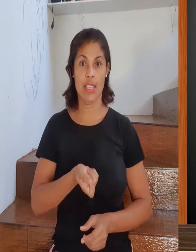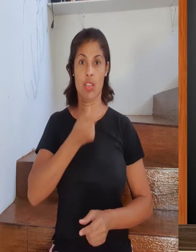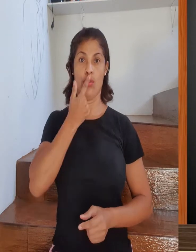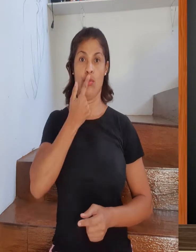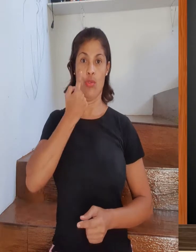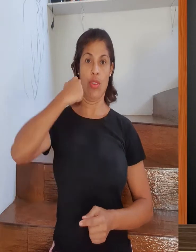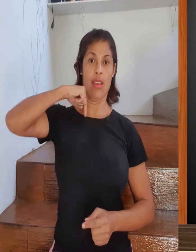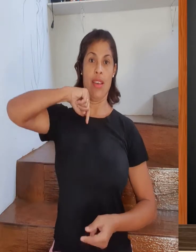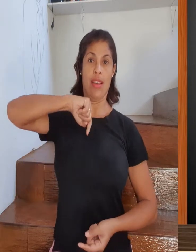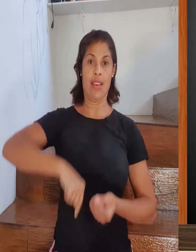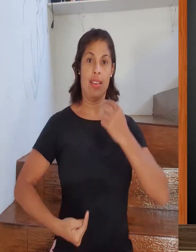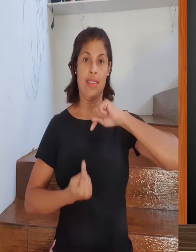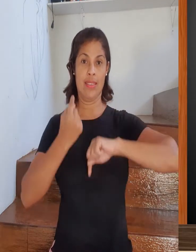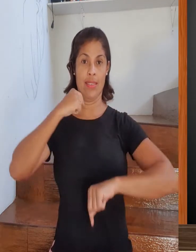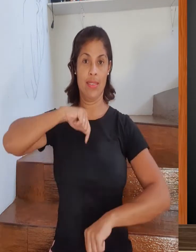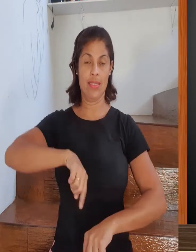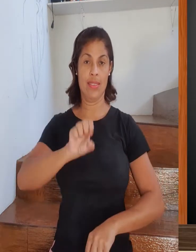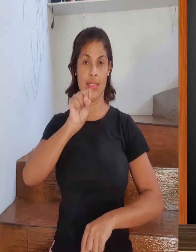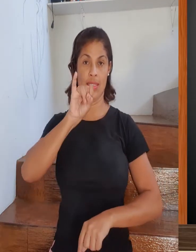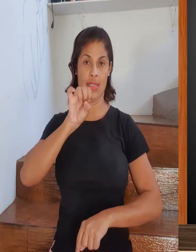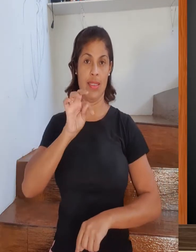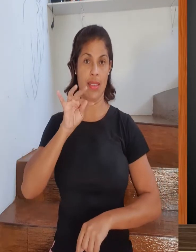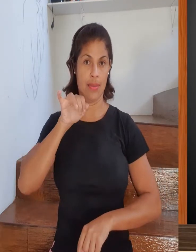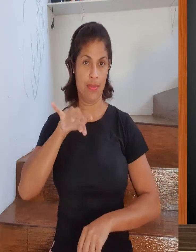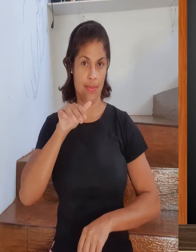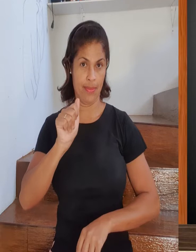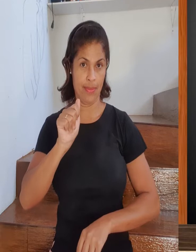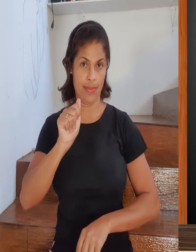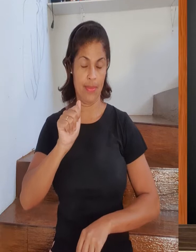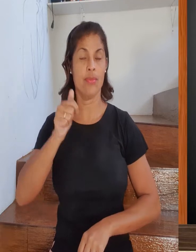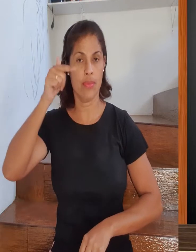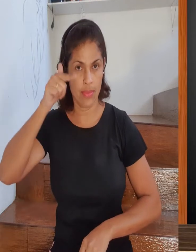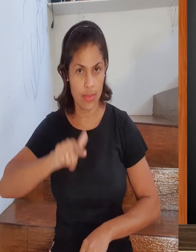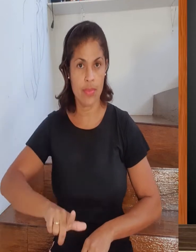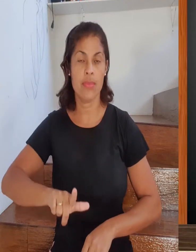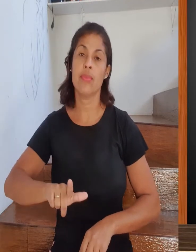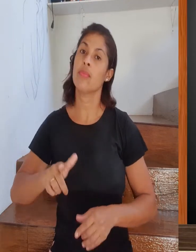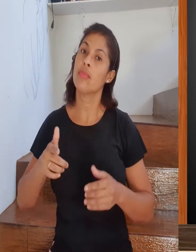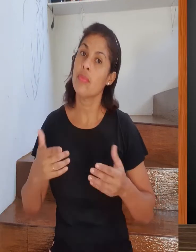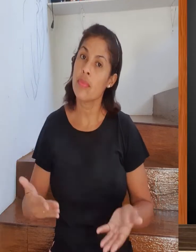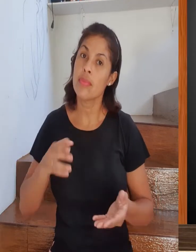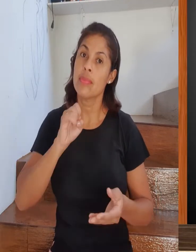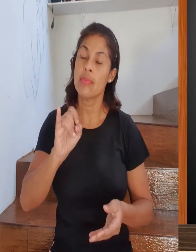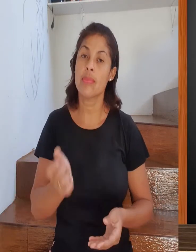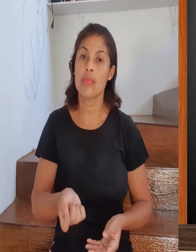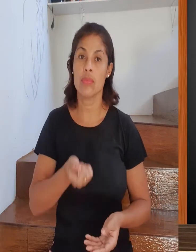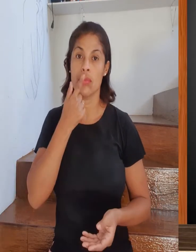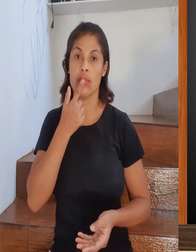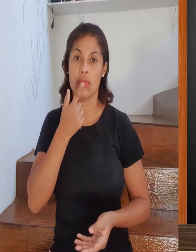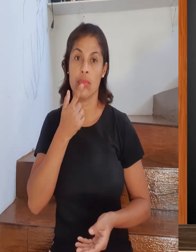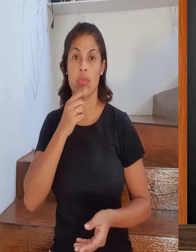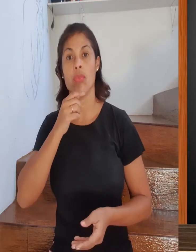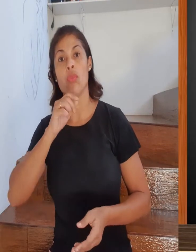sua administração para a circulação sistêmica. Mais uma vez, logicamente, quando a